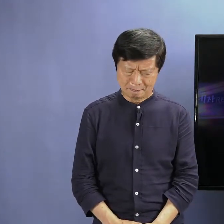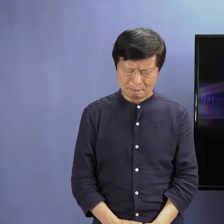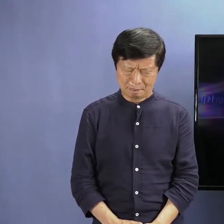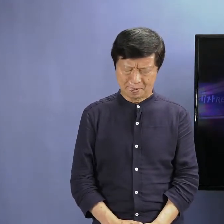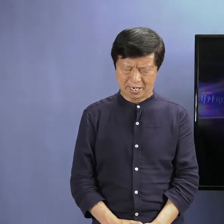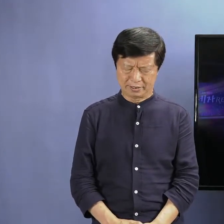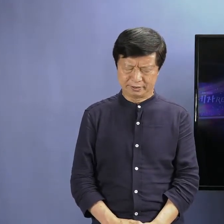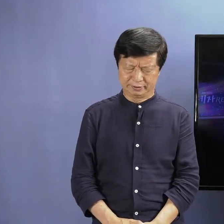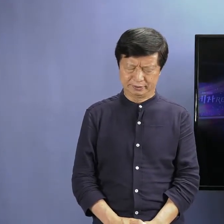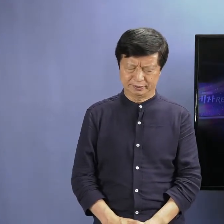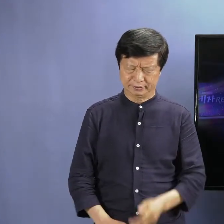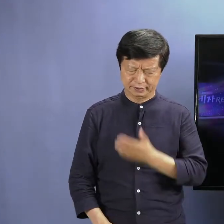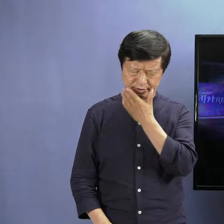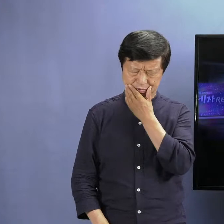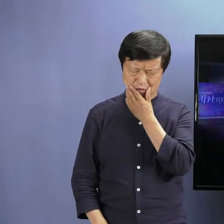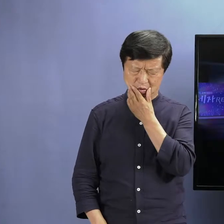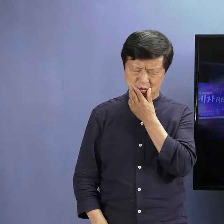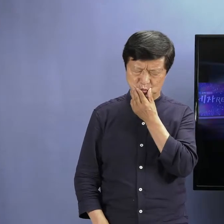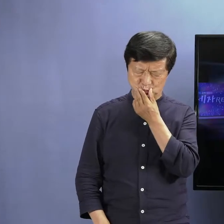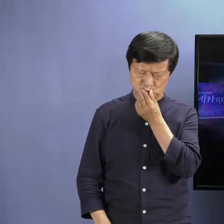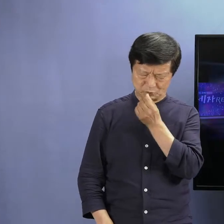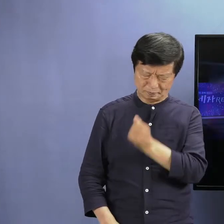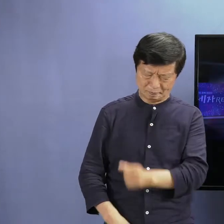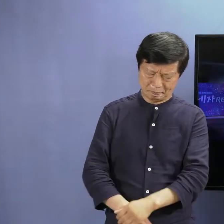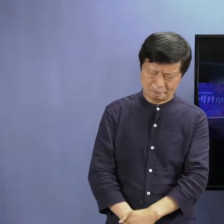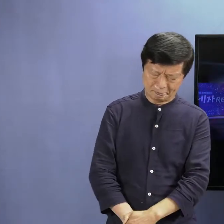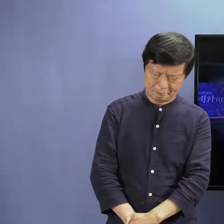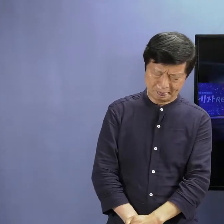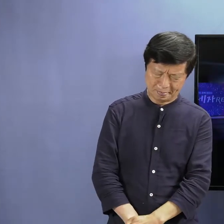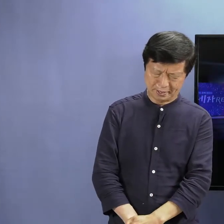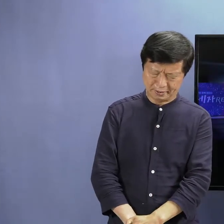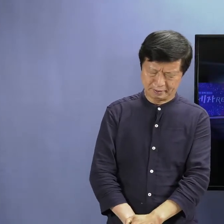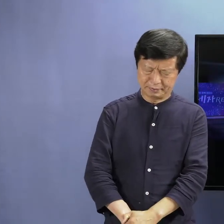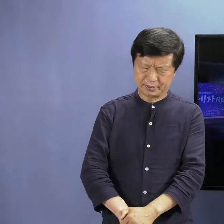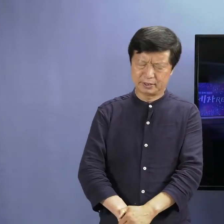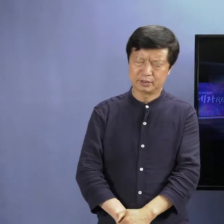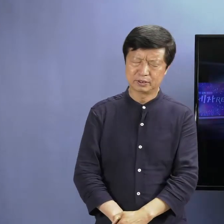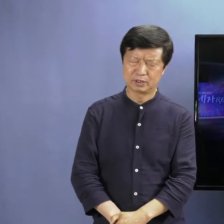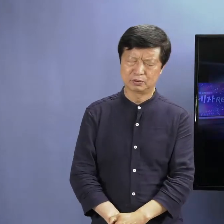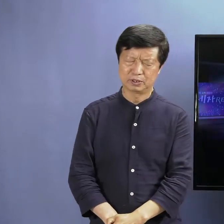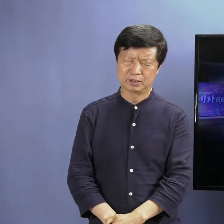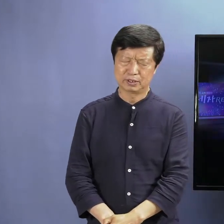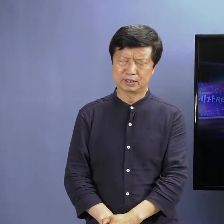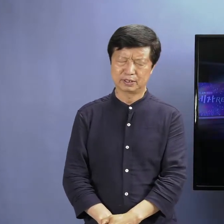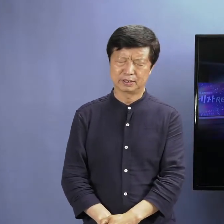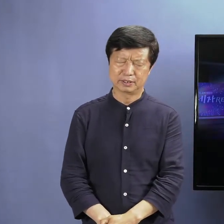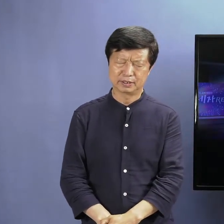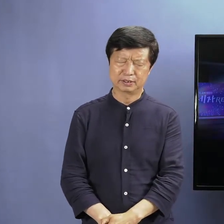기도의 열정